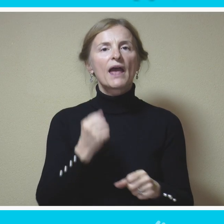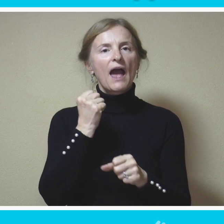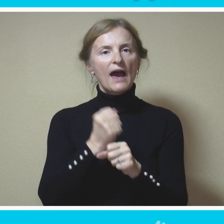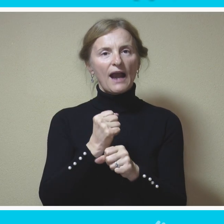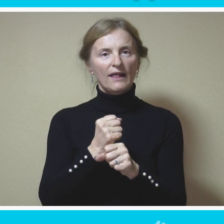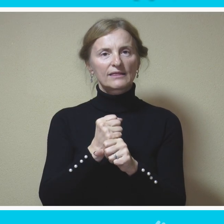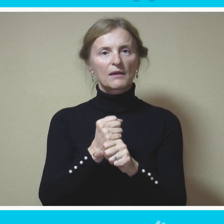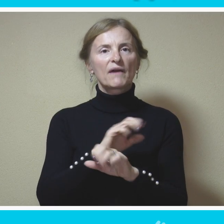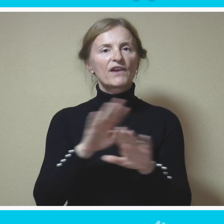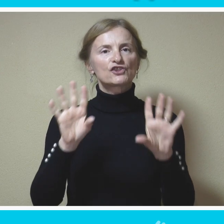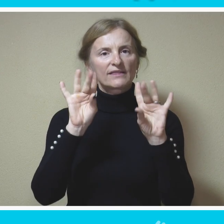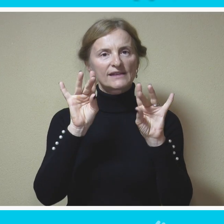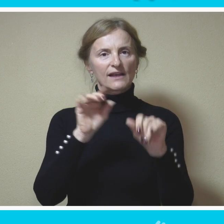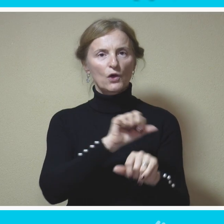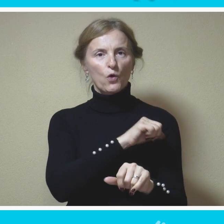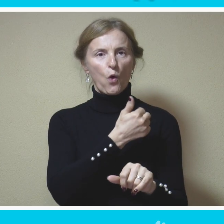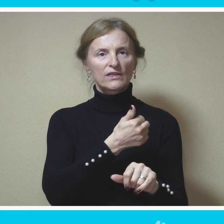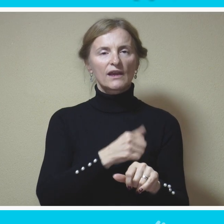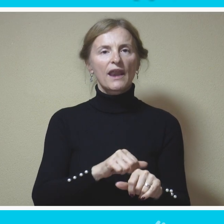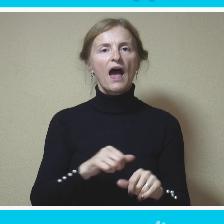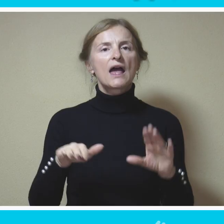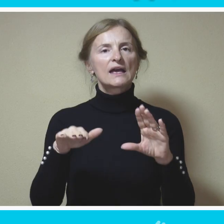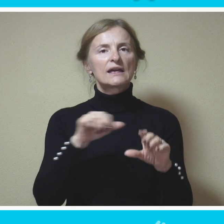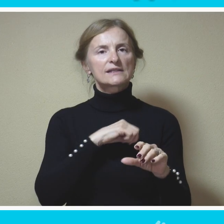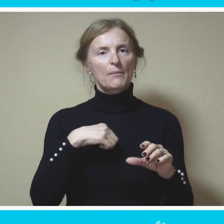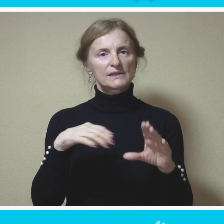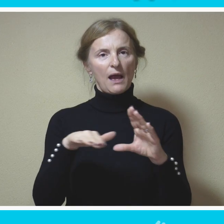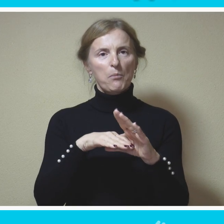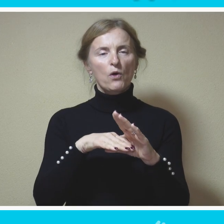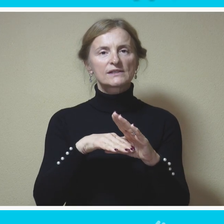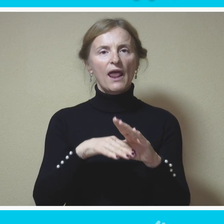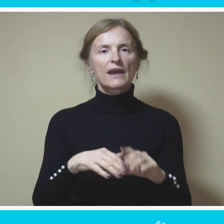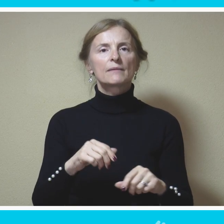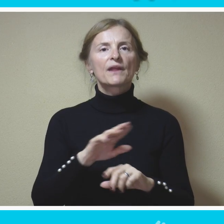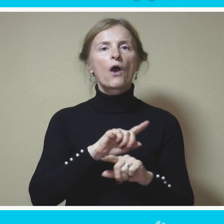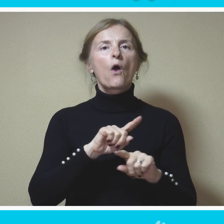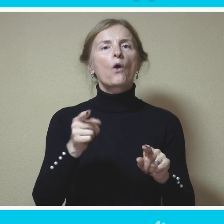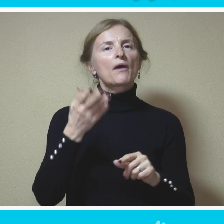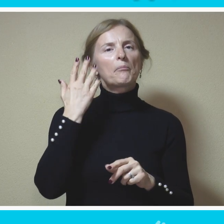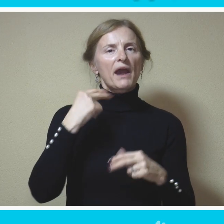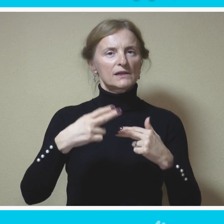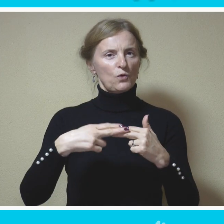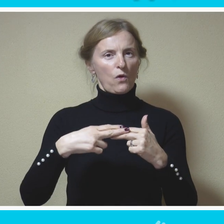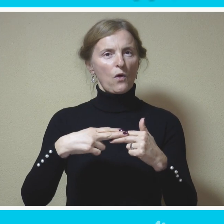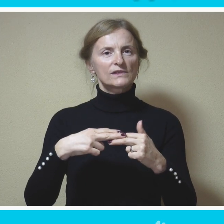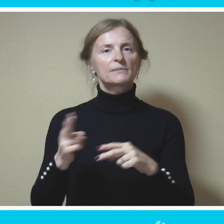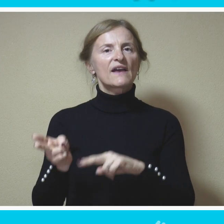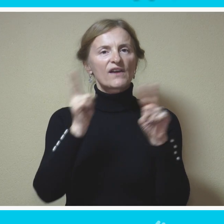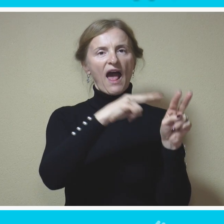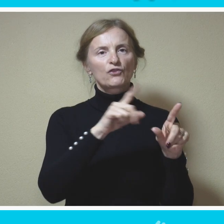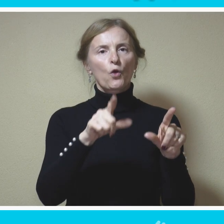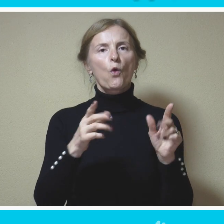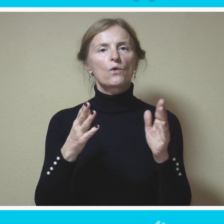firmi, radim, već 10 godina sam zaposlen, od nedavno sam se vratio na